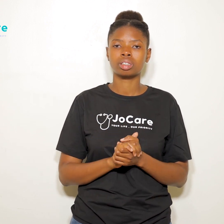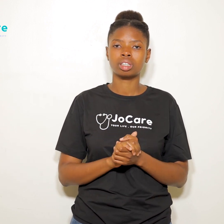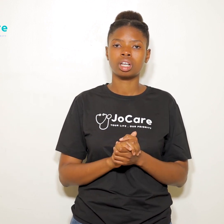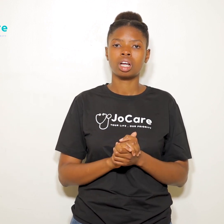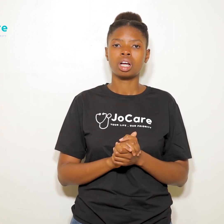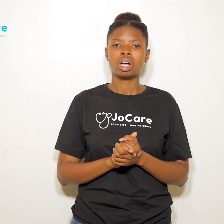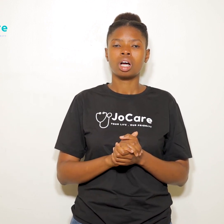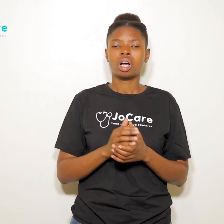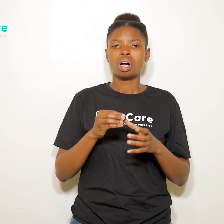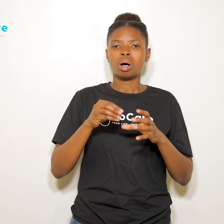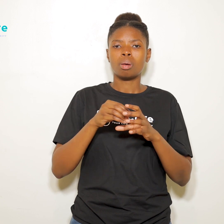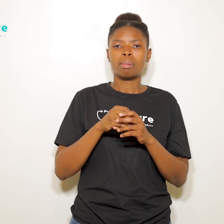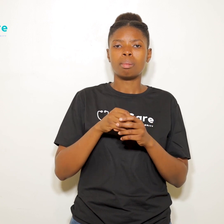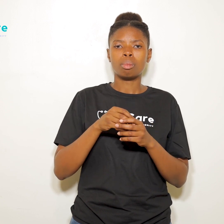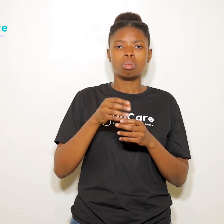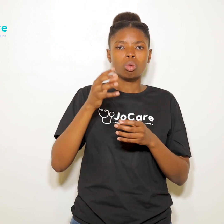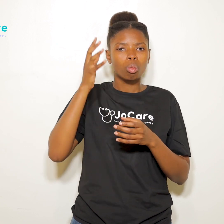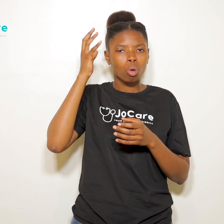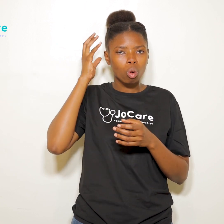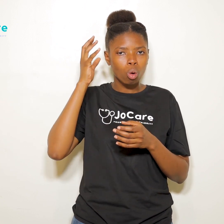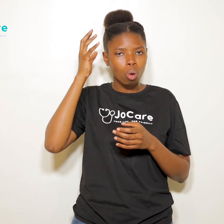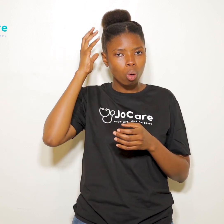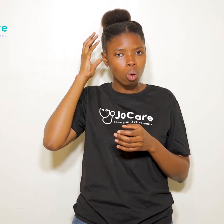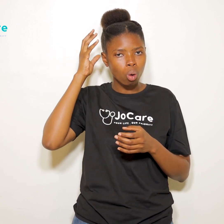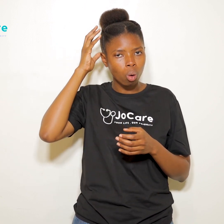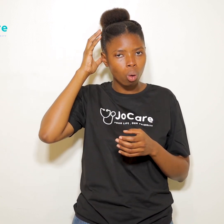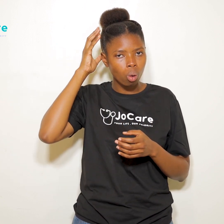hypothalamus pituitary ovarian axis. Ni ukuvuga ngo